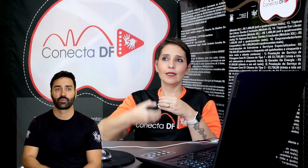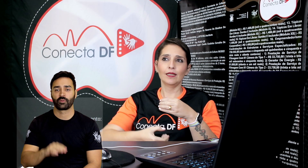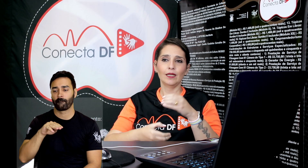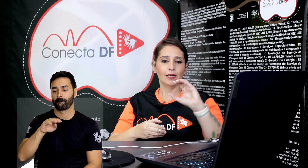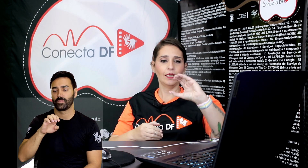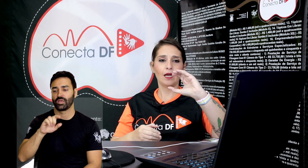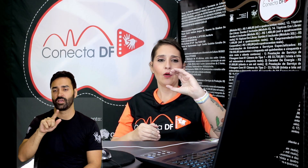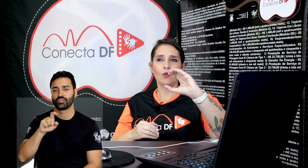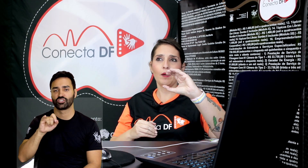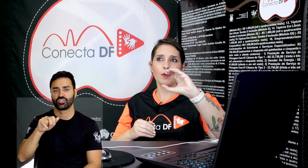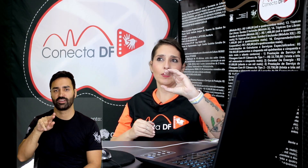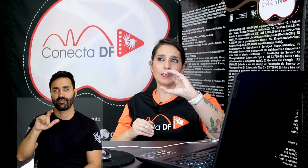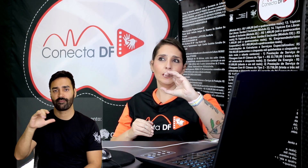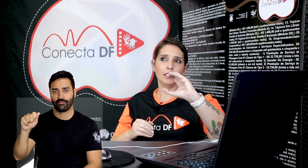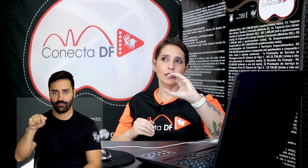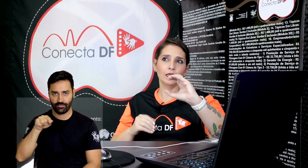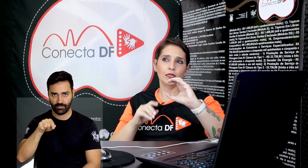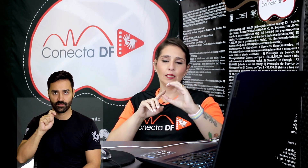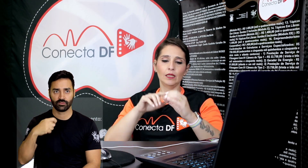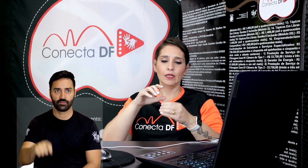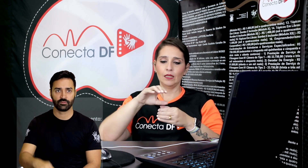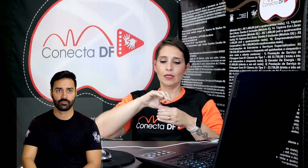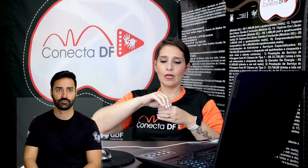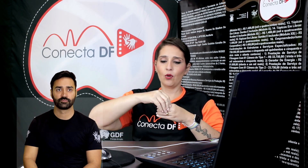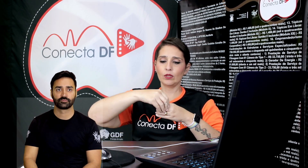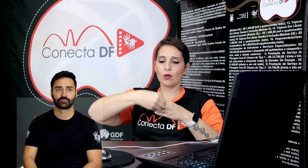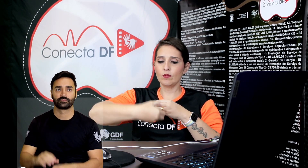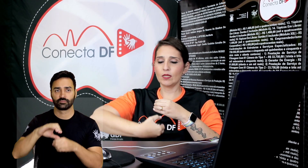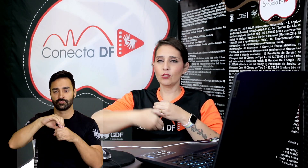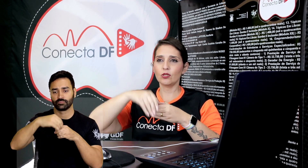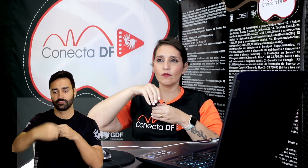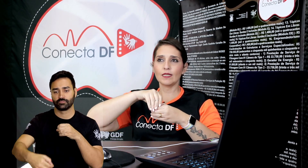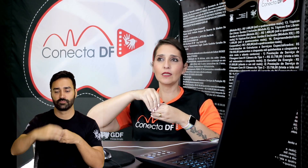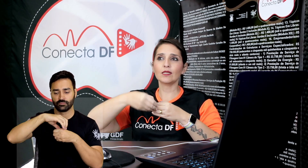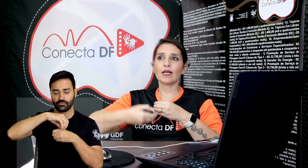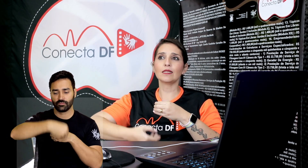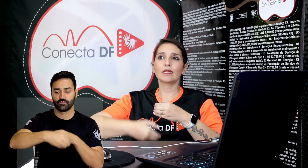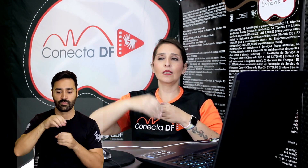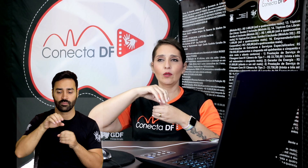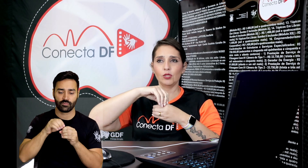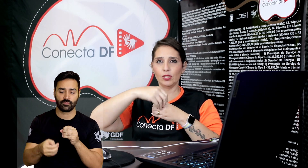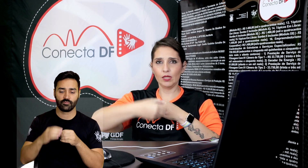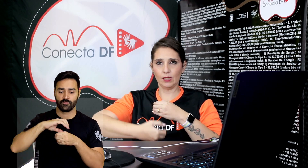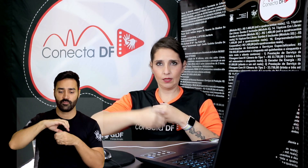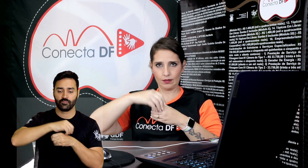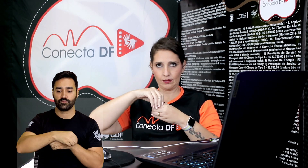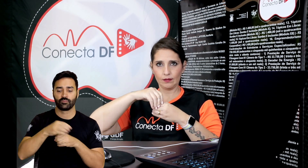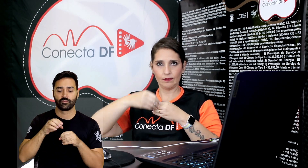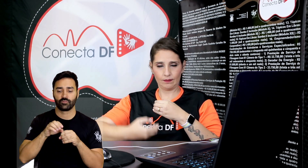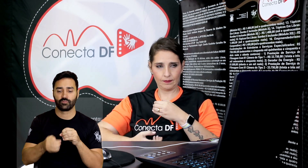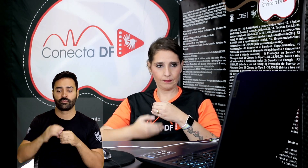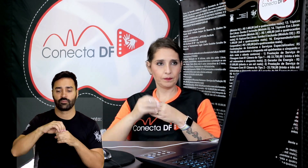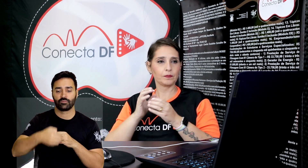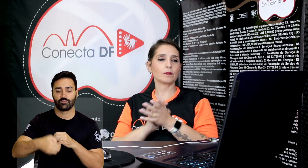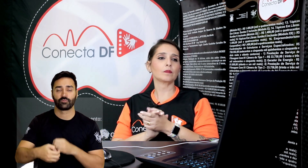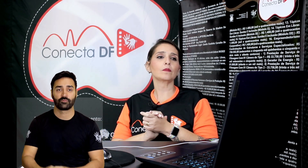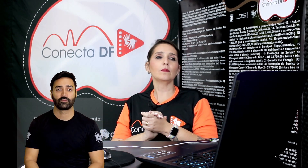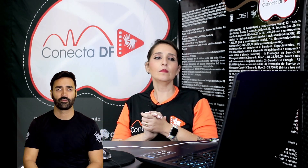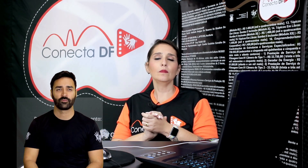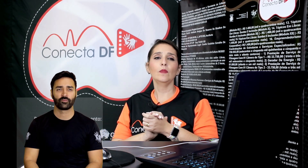Mexerica. Uma mão assim e a outra como se a gente estivesse descascando a mexerica.